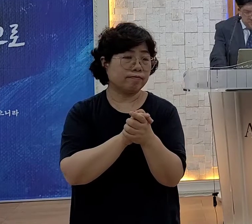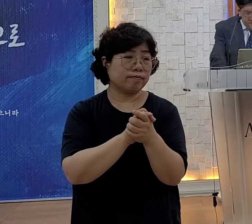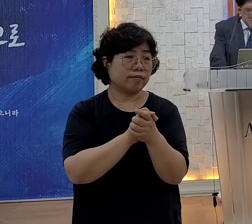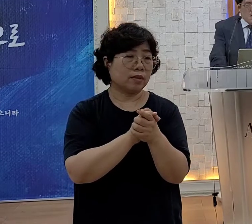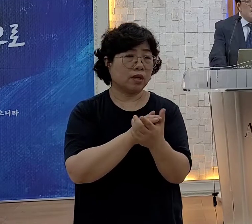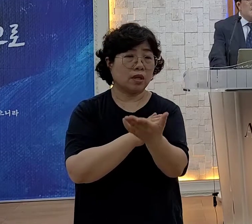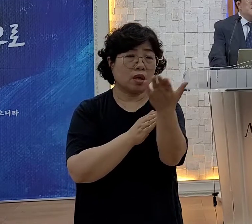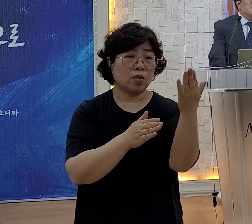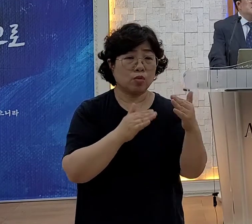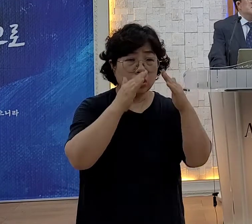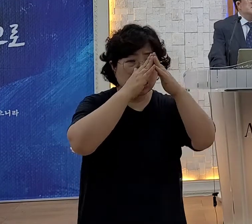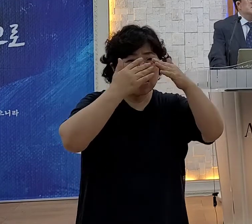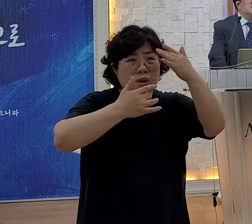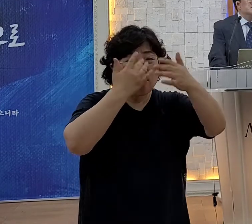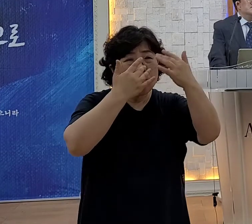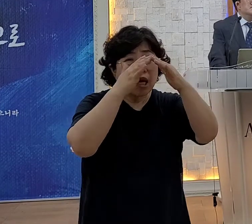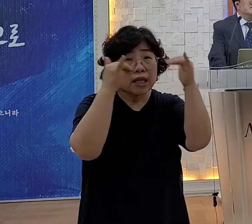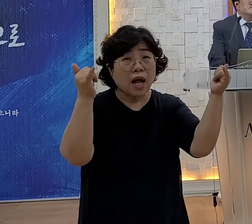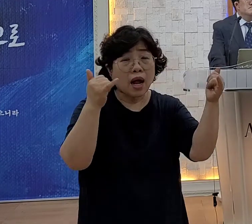여러분 집에 불난 사람도